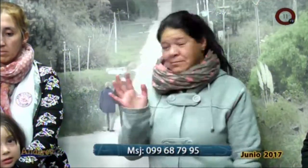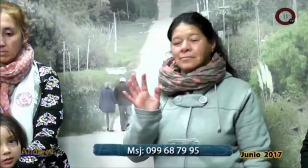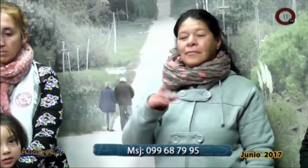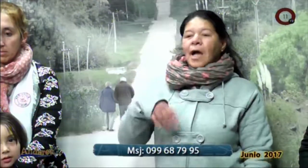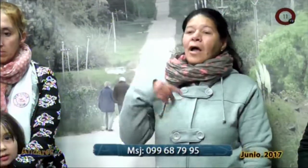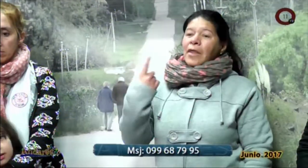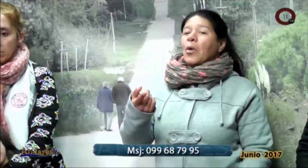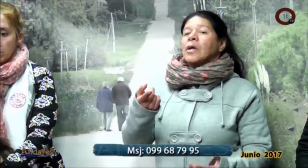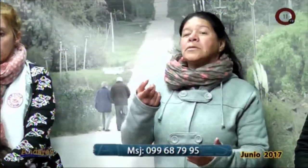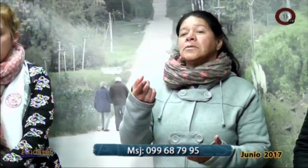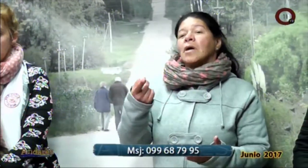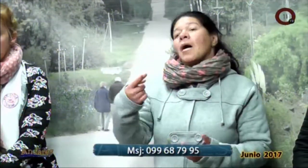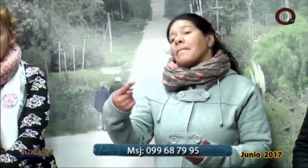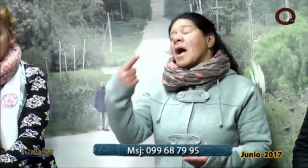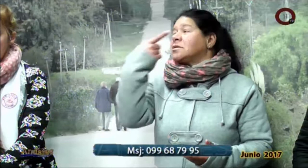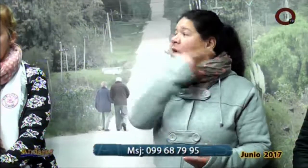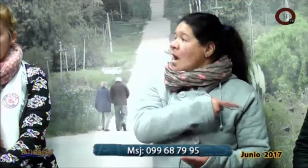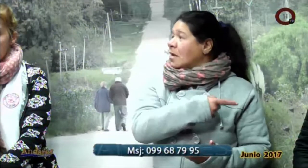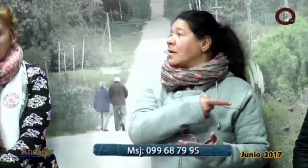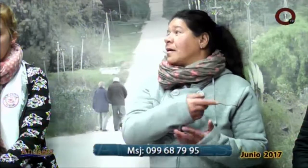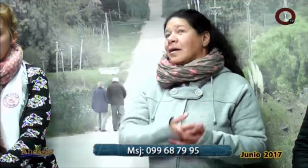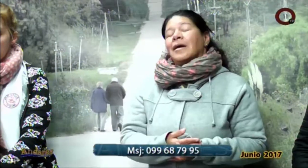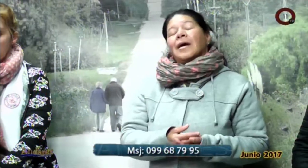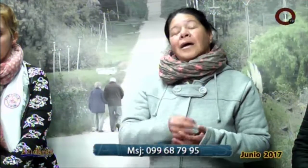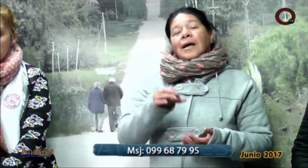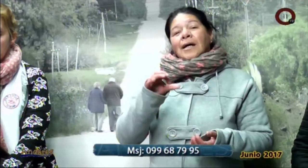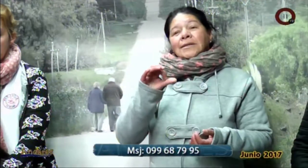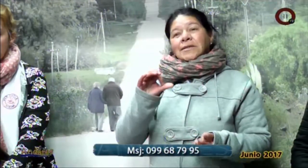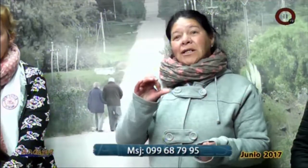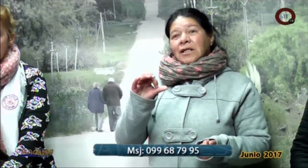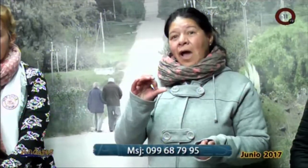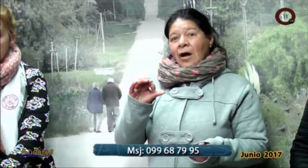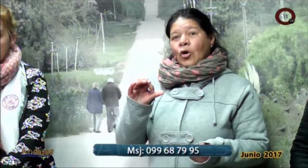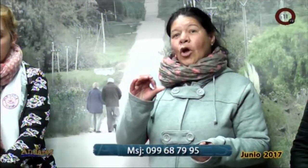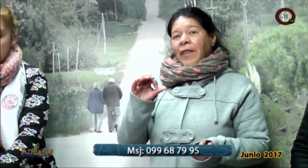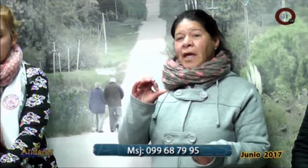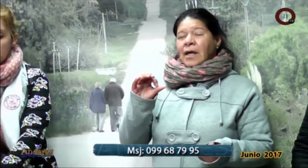Sí Le dijo Ah, le dijo Una mala palabra En realidad No la podemos repetir